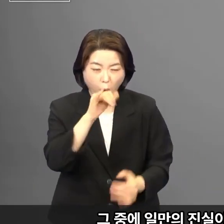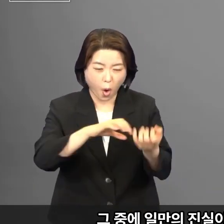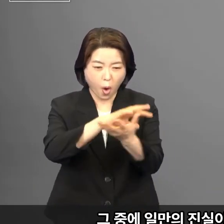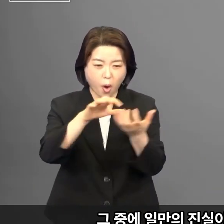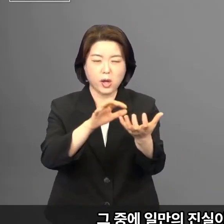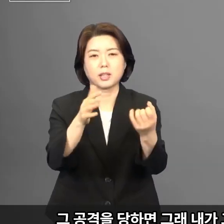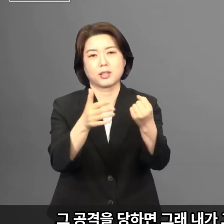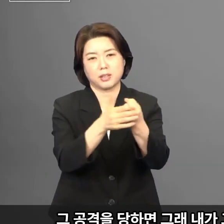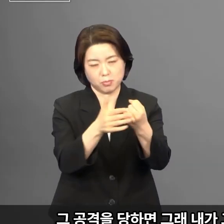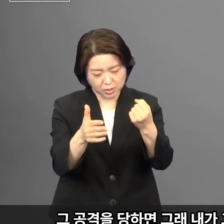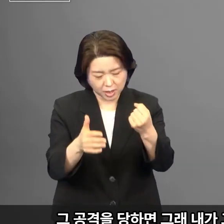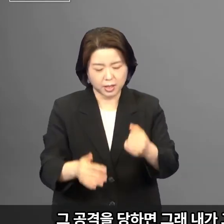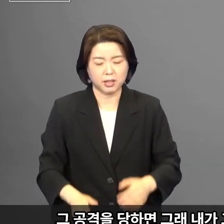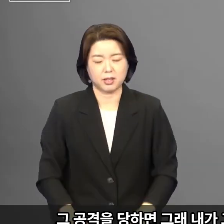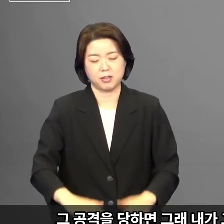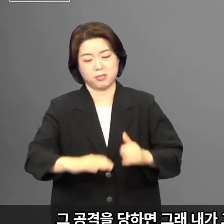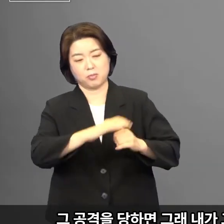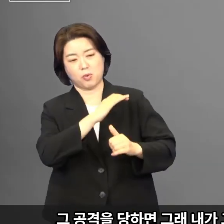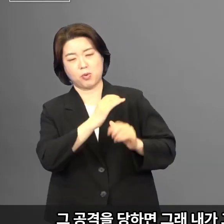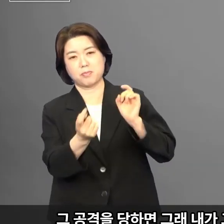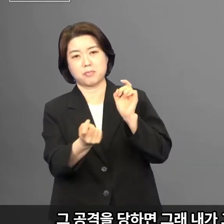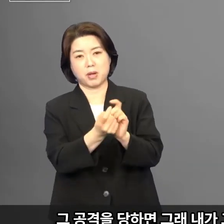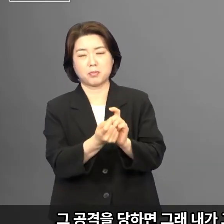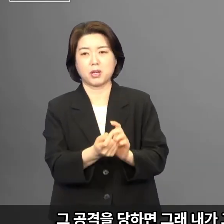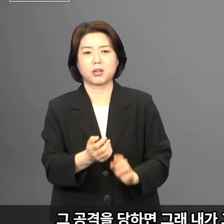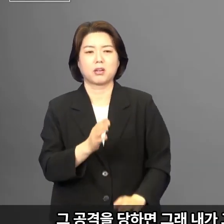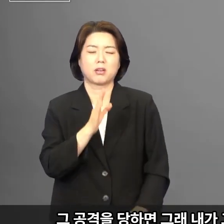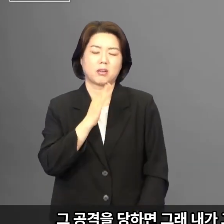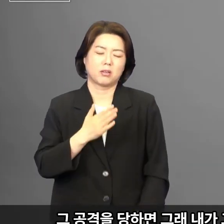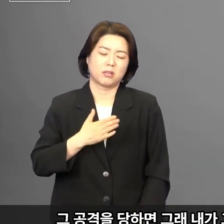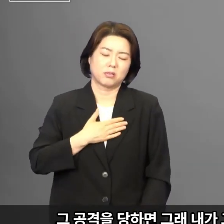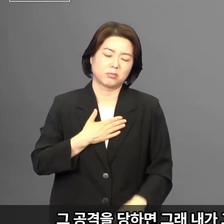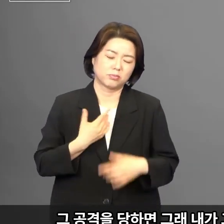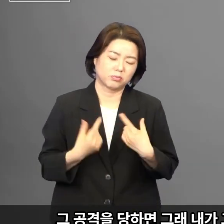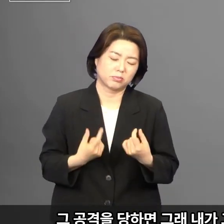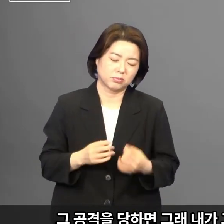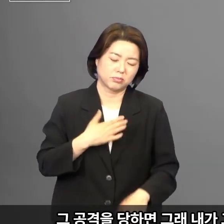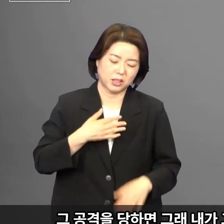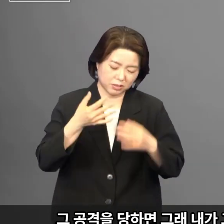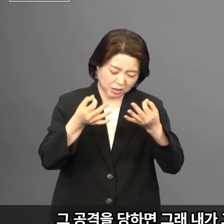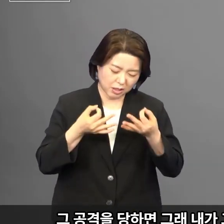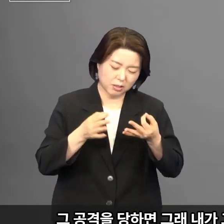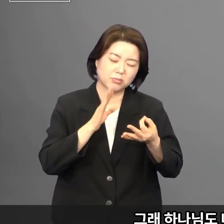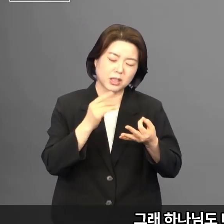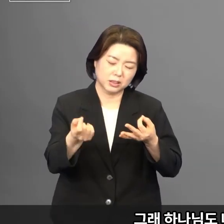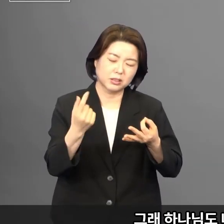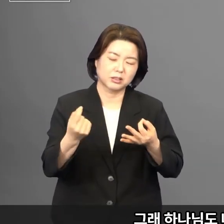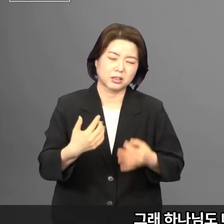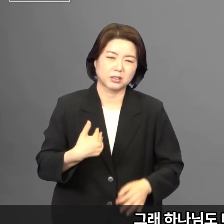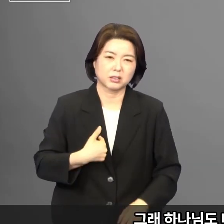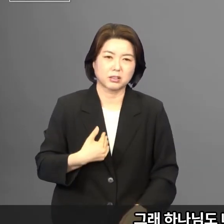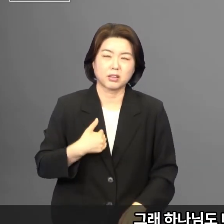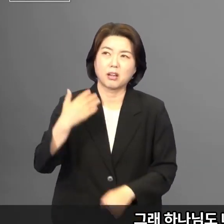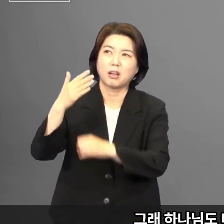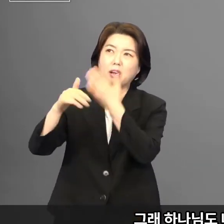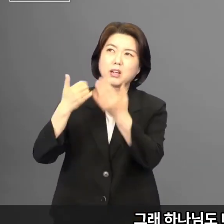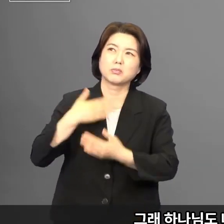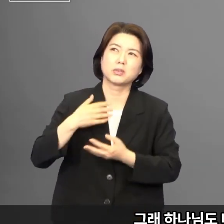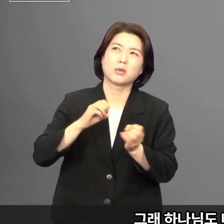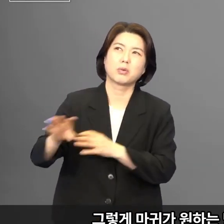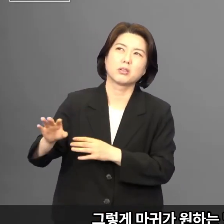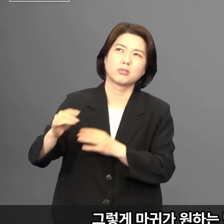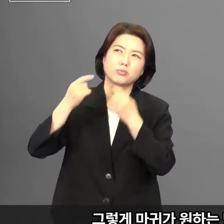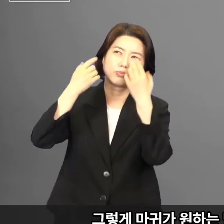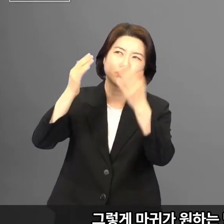있으니까 그 공격을 당하면 그래, 내가 그렇지 뭐. 내 인생이 원래 그런 거야. 그래, 하나님도 나를 버리신 거